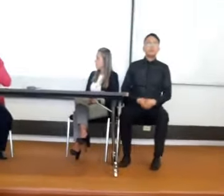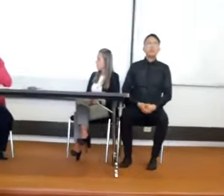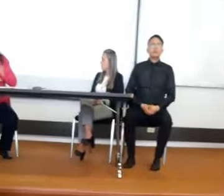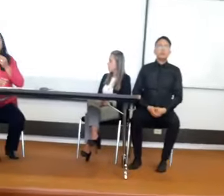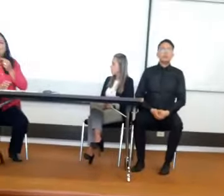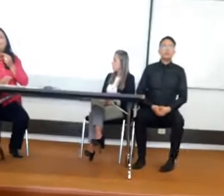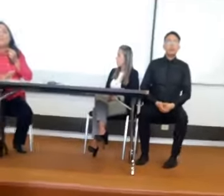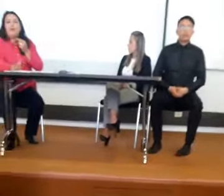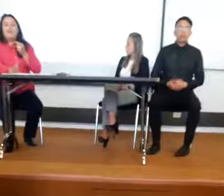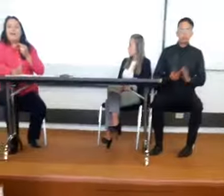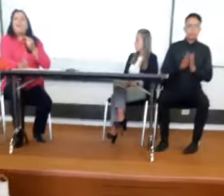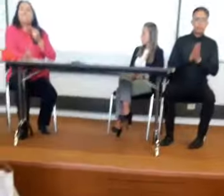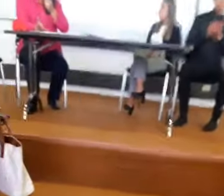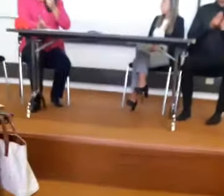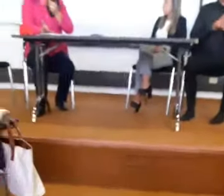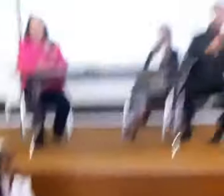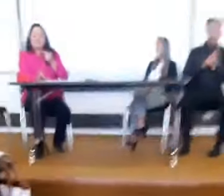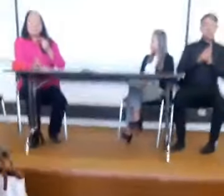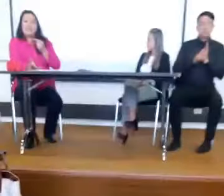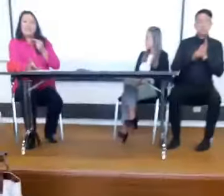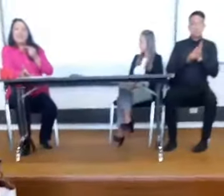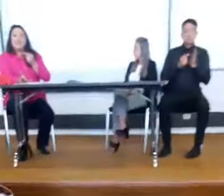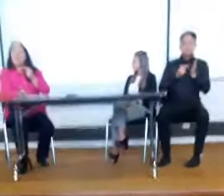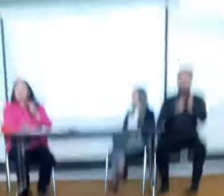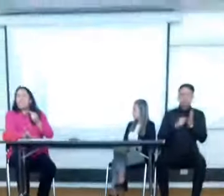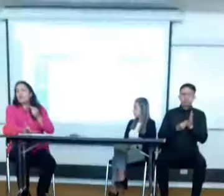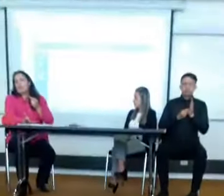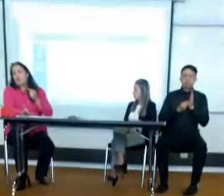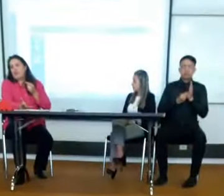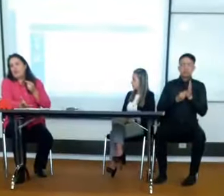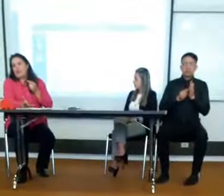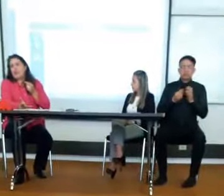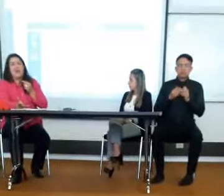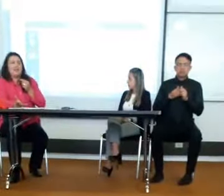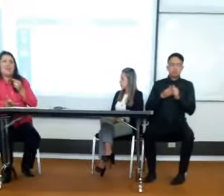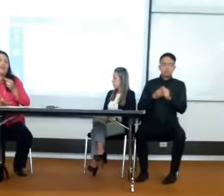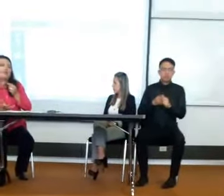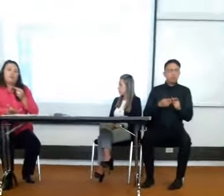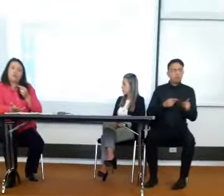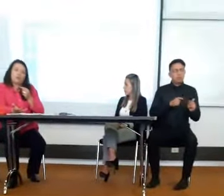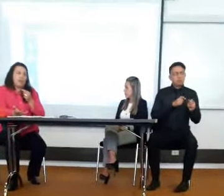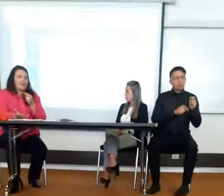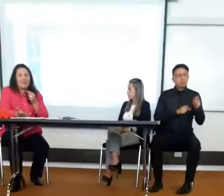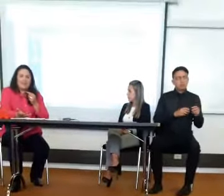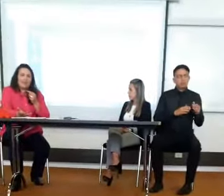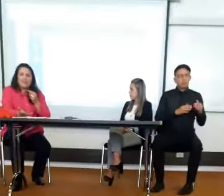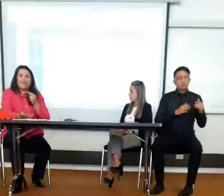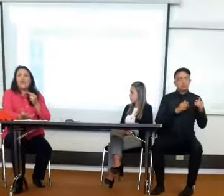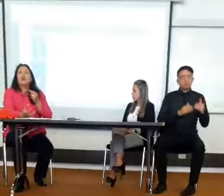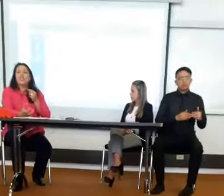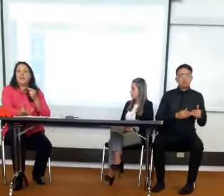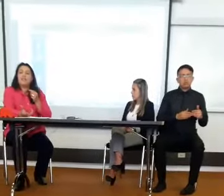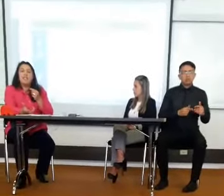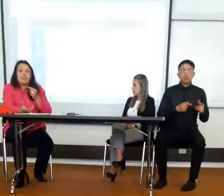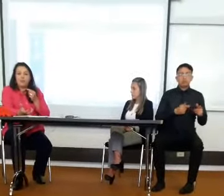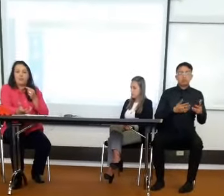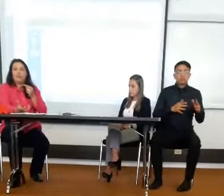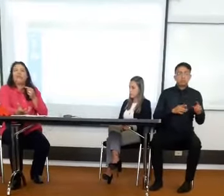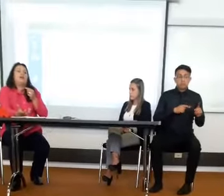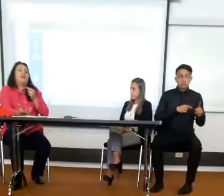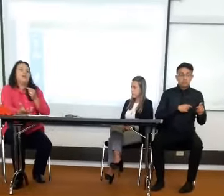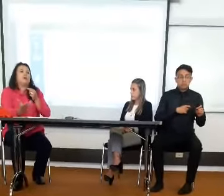la cartilla, aparte de ser una orientadora, y fíjense que ahí empieza también el tema de apoyos a los mismos profesionales. No es que los profesionales ni las familias no quieran